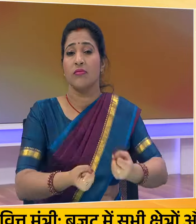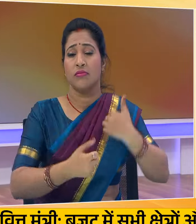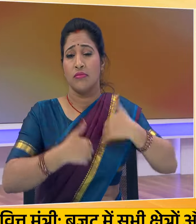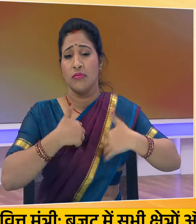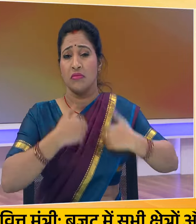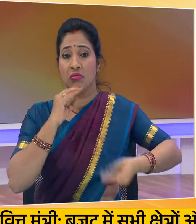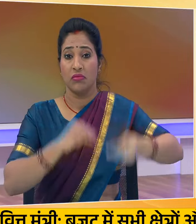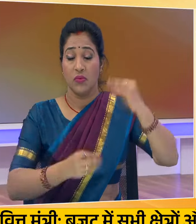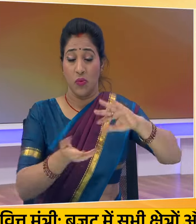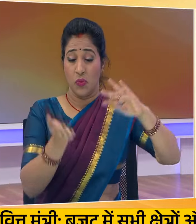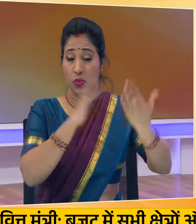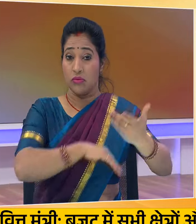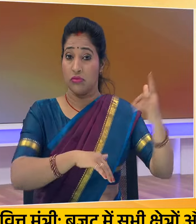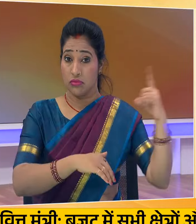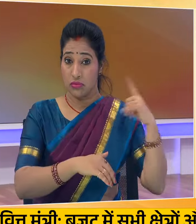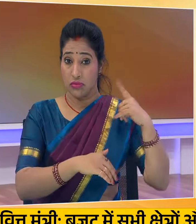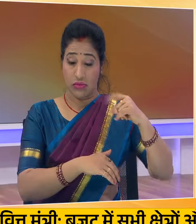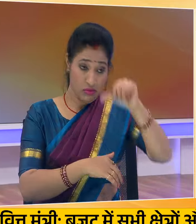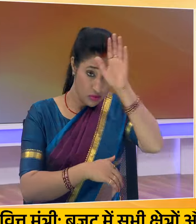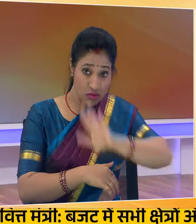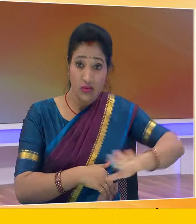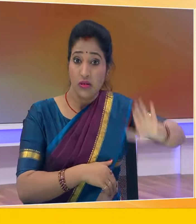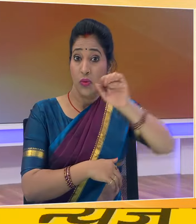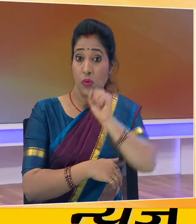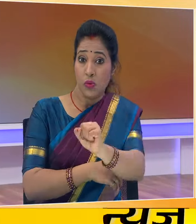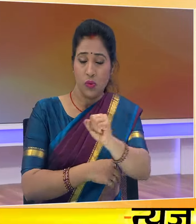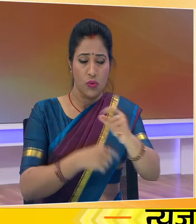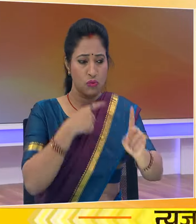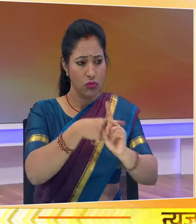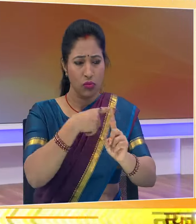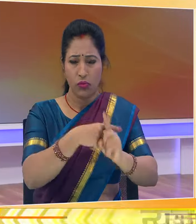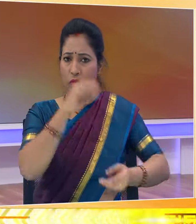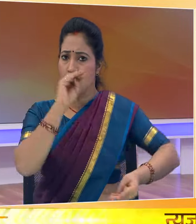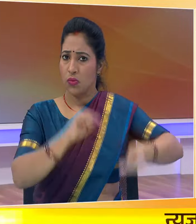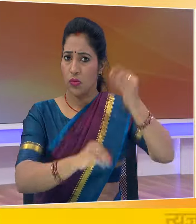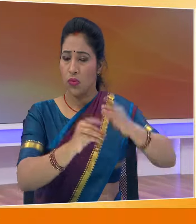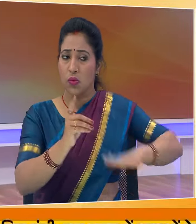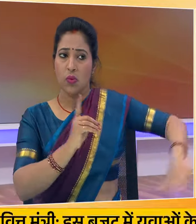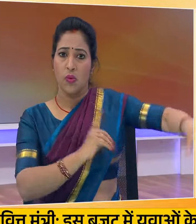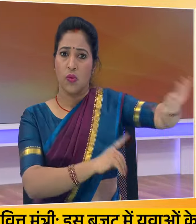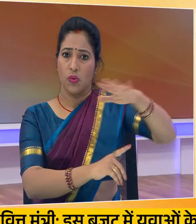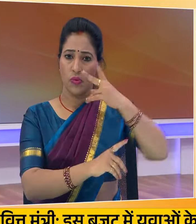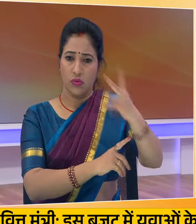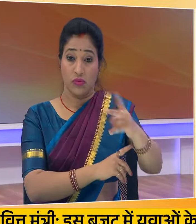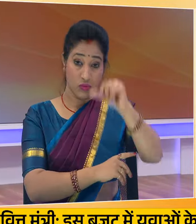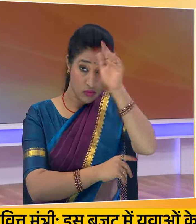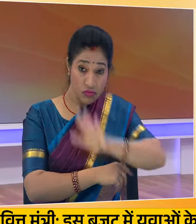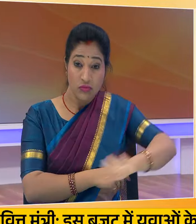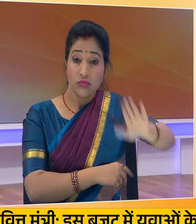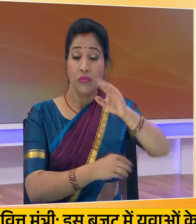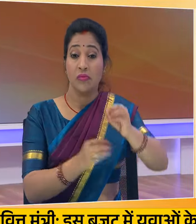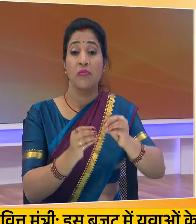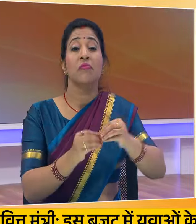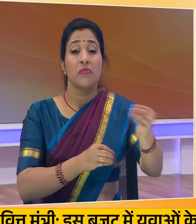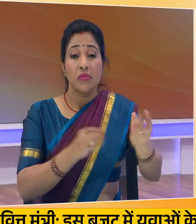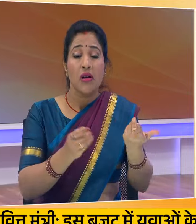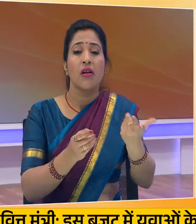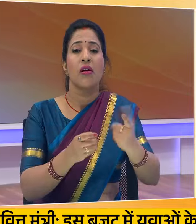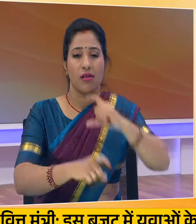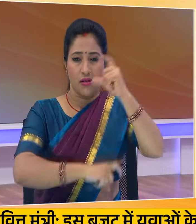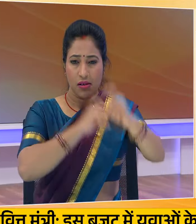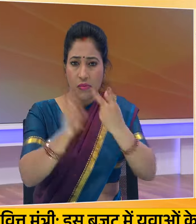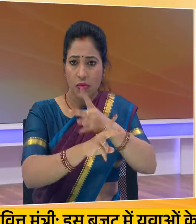वर्ल्ड लीडर्स भारत को लेकर पॉजिटिविटी से भरे हुए हैं। ये भारत की इंडस्ट्री के लिए बेहतरीन मौका